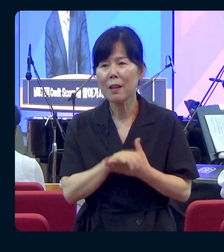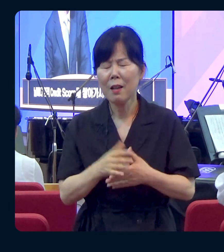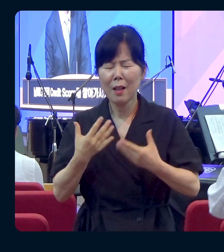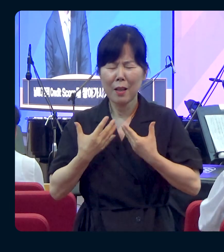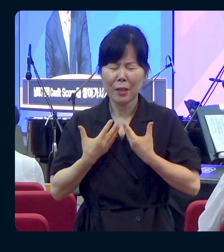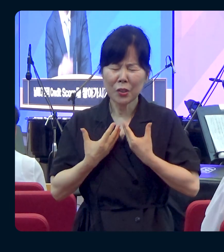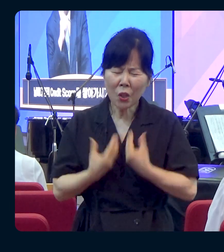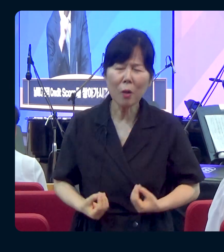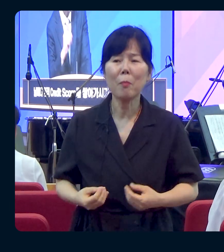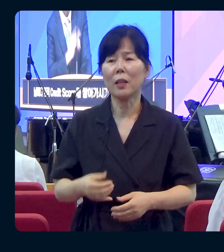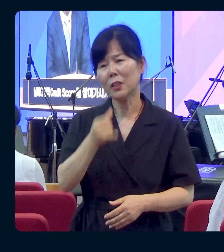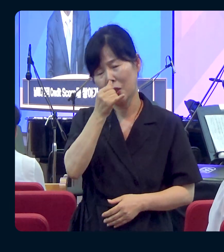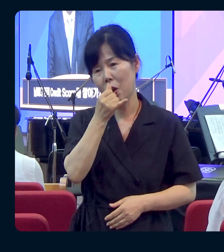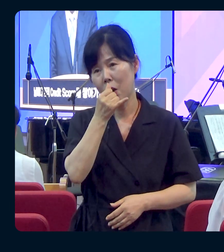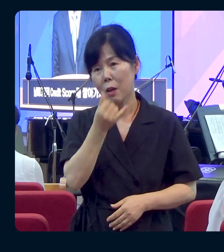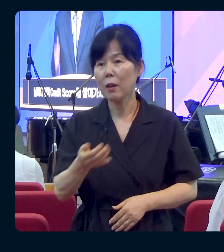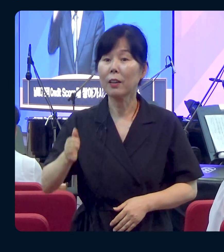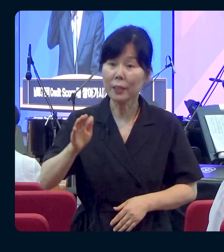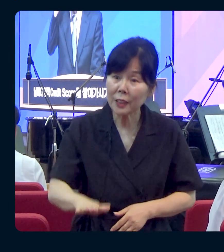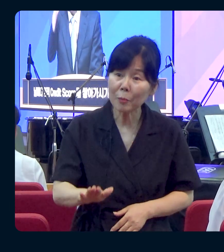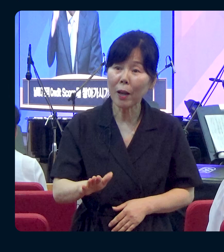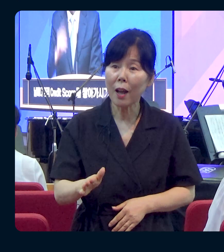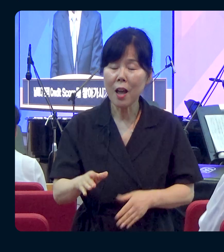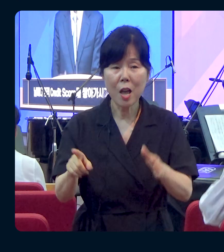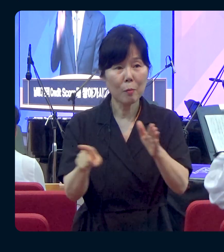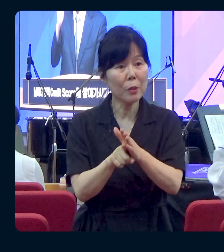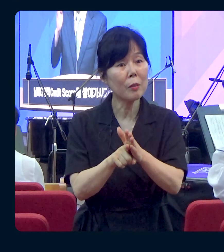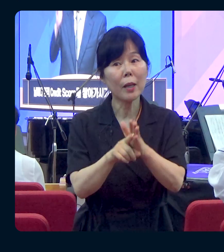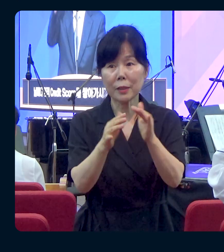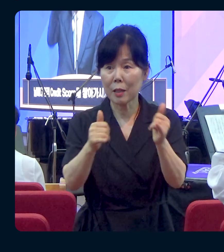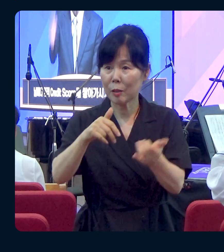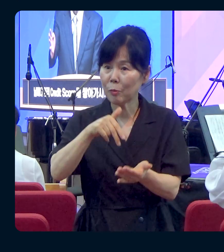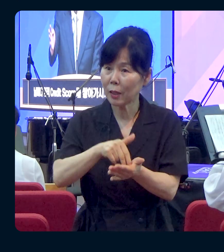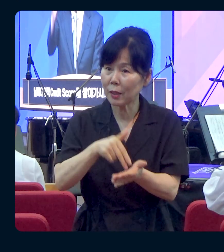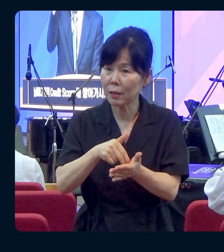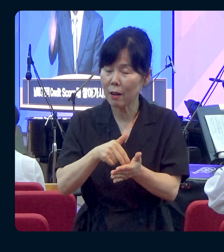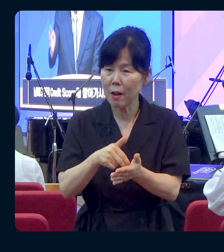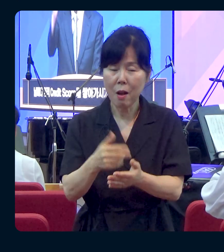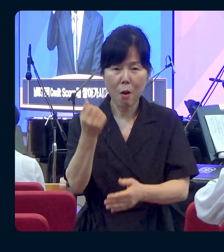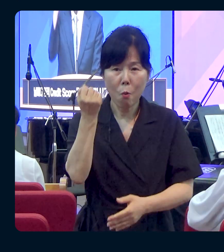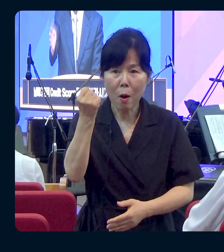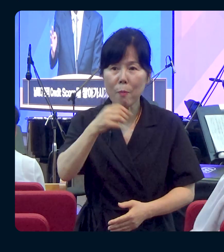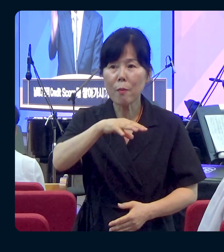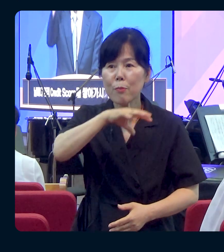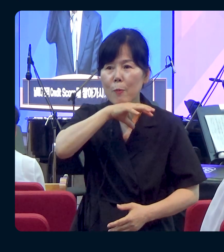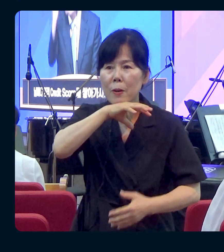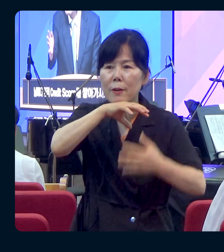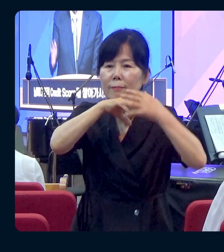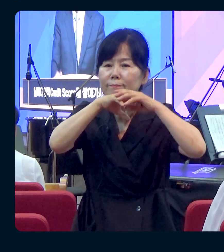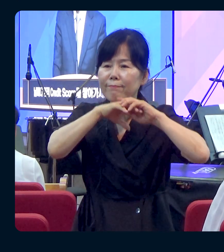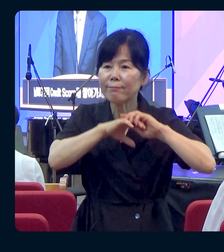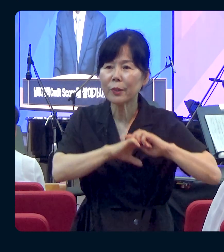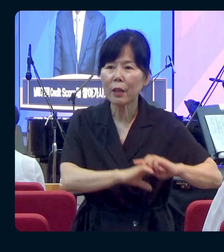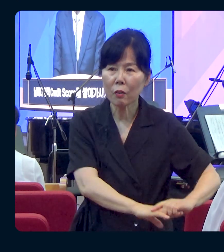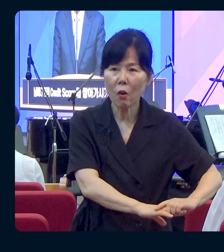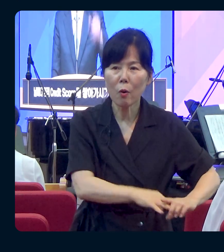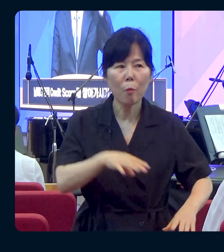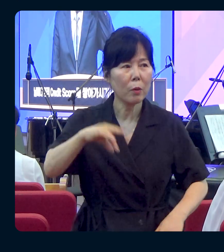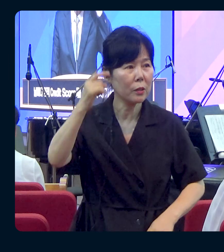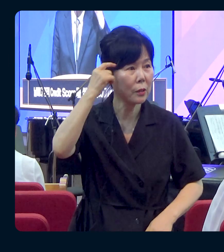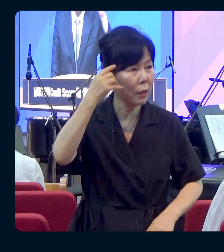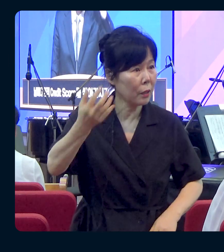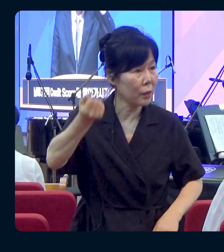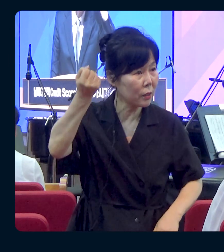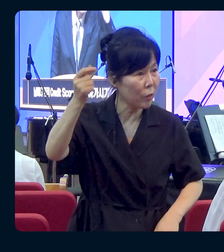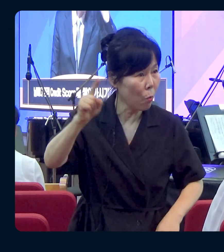원망이 나옵니다. 누구든지 다 불평이 나옵니다. 누구든지 정말 절망하고 힘들어합니다. 그러나 우리가 정말 신앙의 살아가는 그 순간,